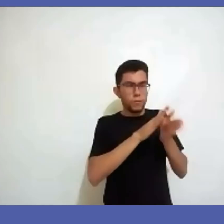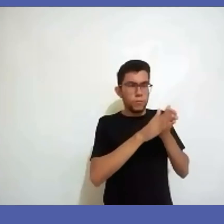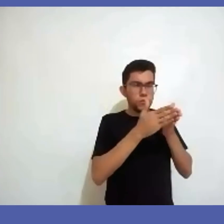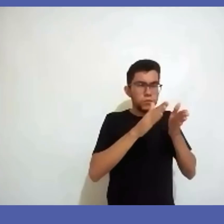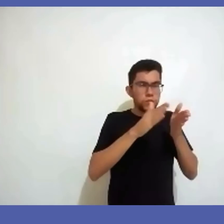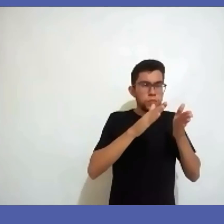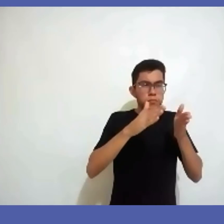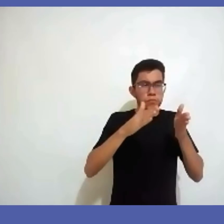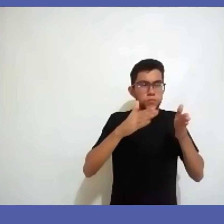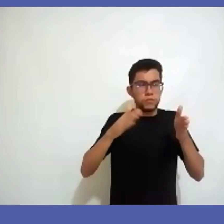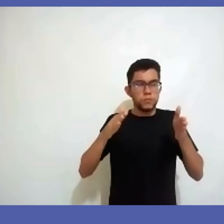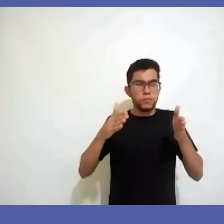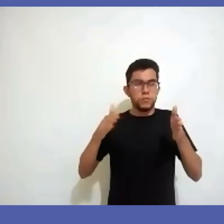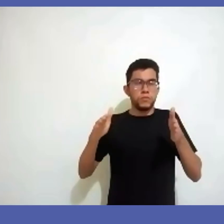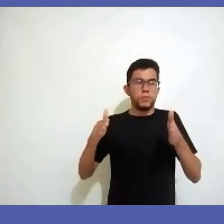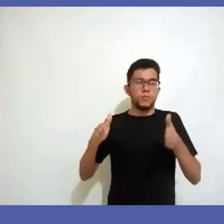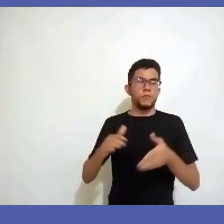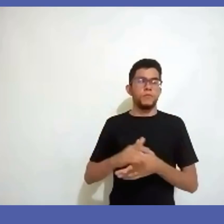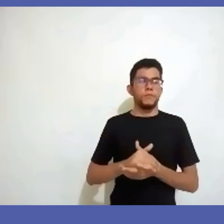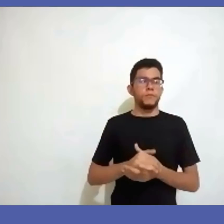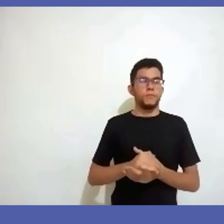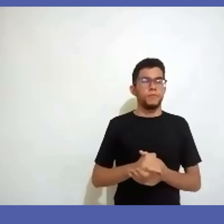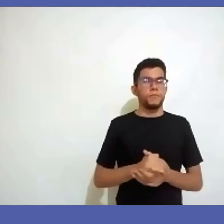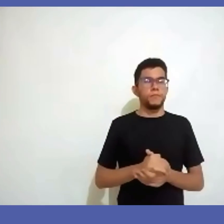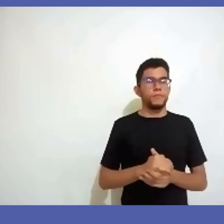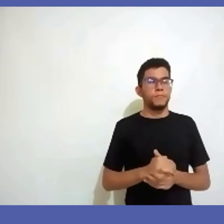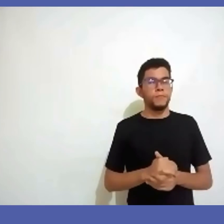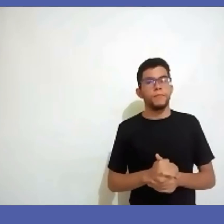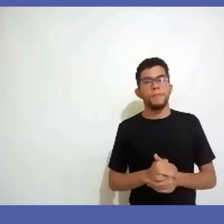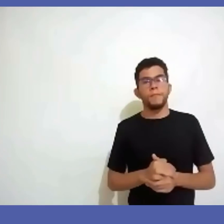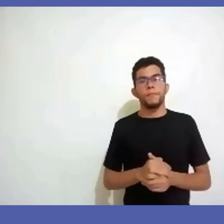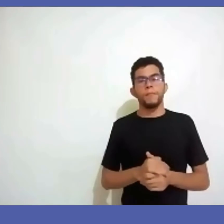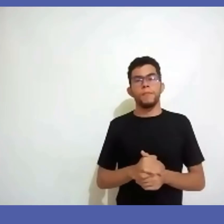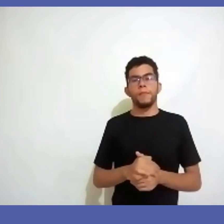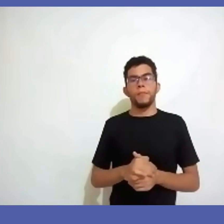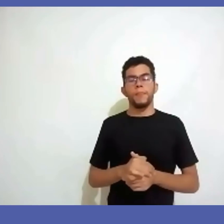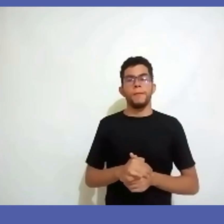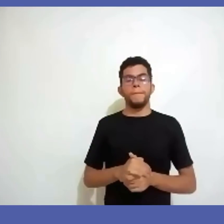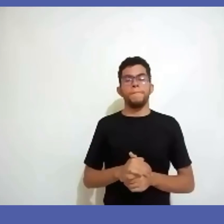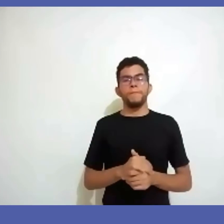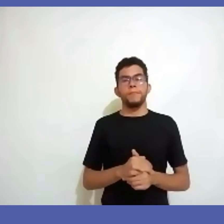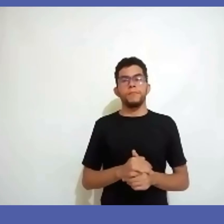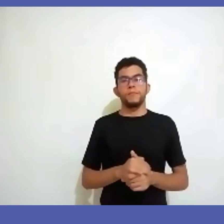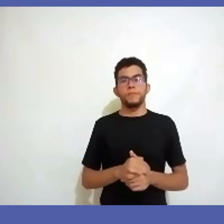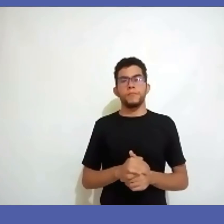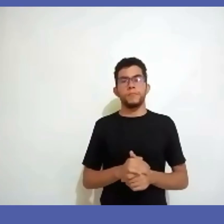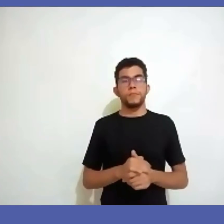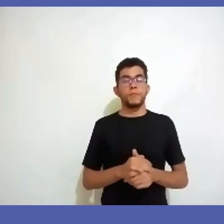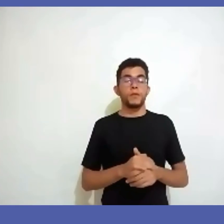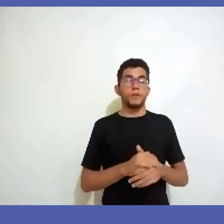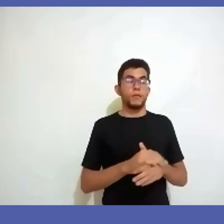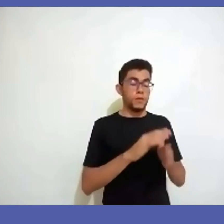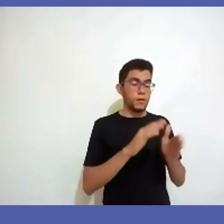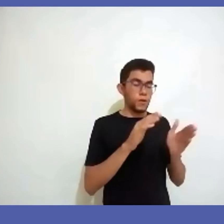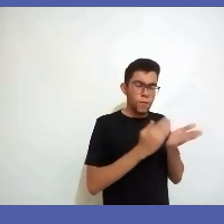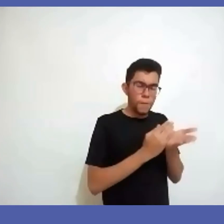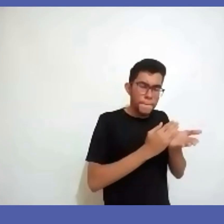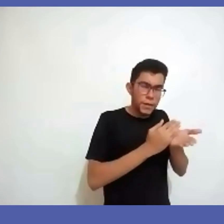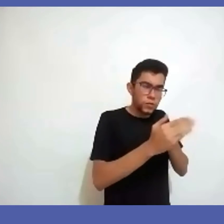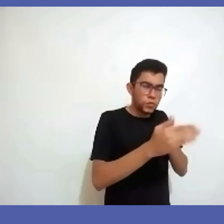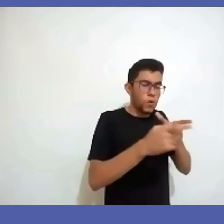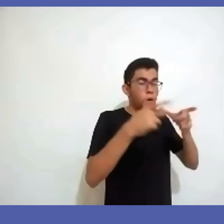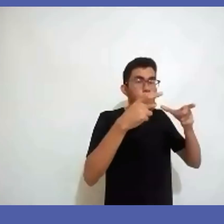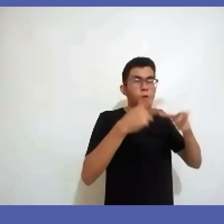Gênesis 10, Gênesis 11. O princípio está em Gênesis 3, que é a capacidade que o homem tem para viver